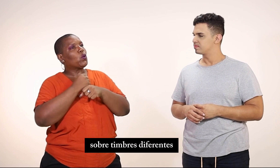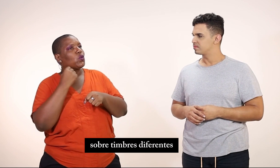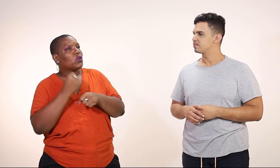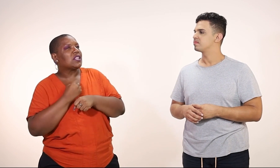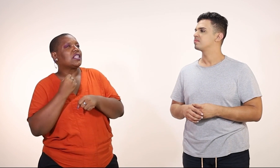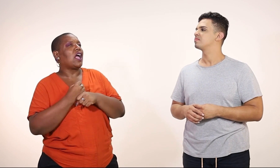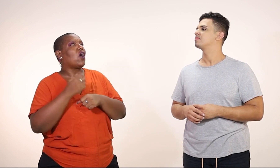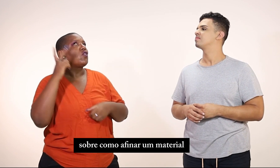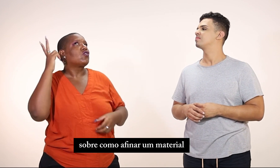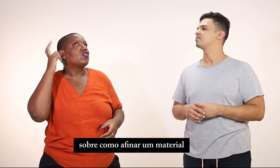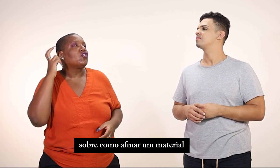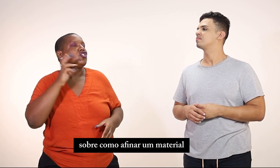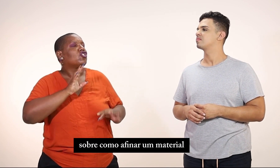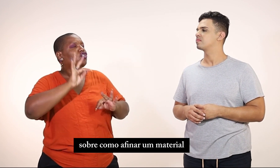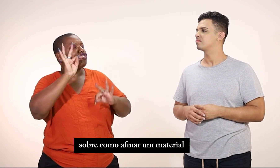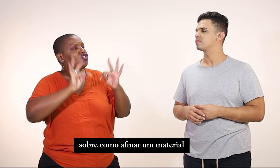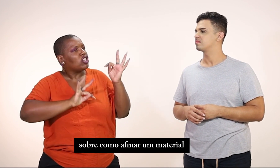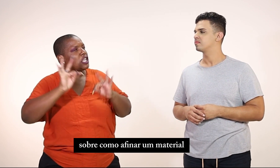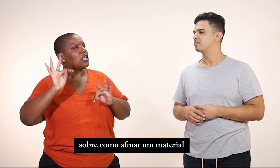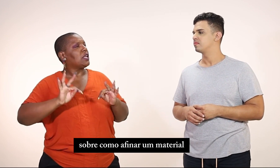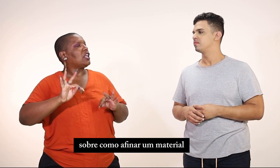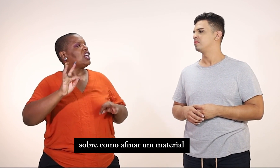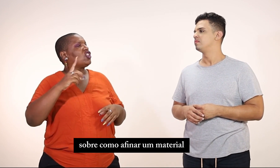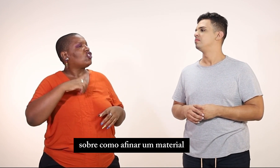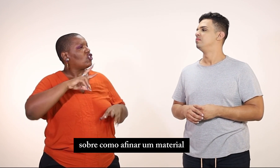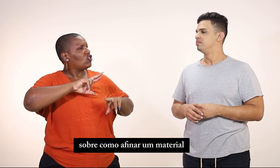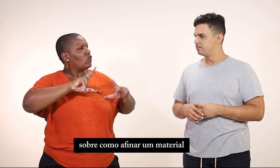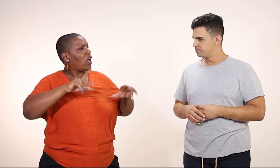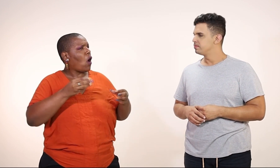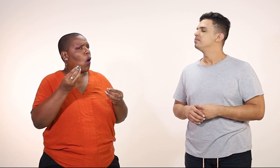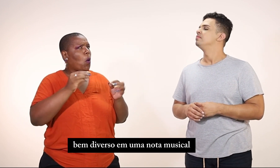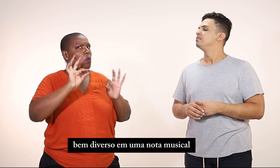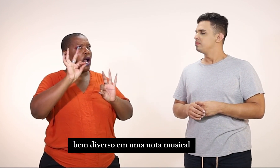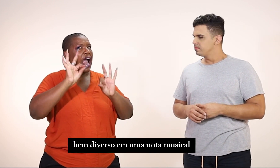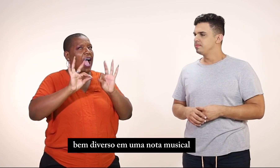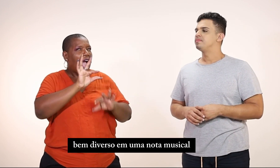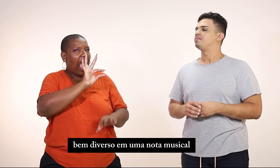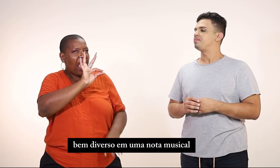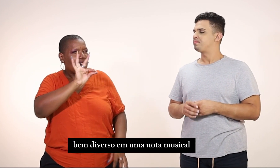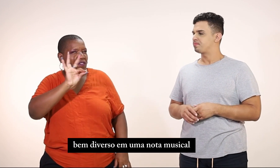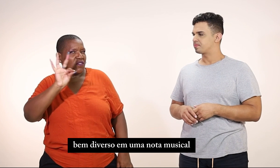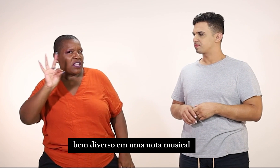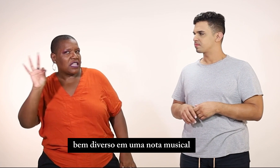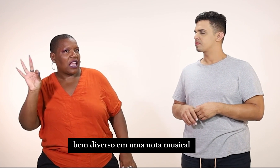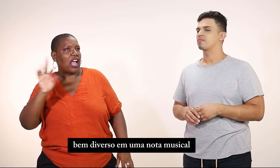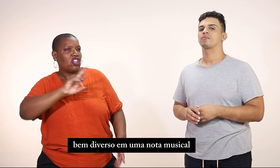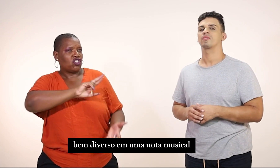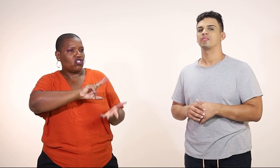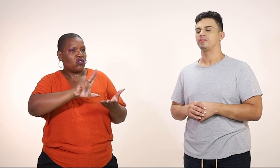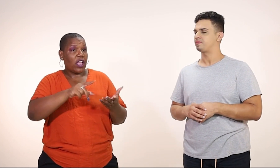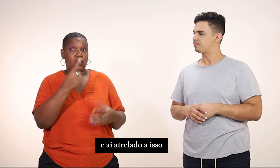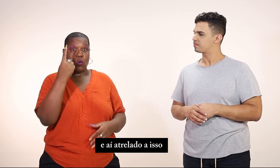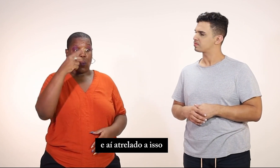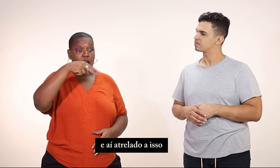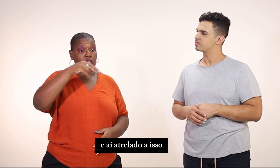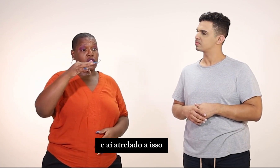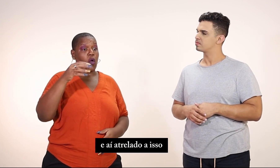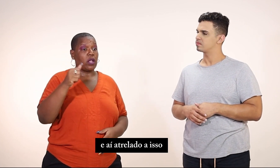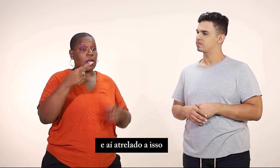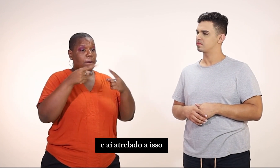diferentes, sobre como afinar um material bem diverso em uma nota musical. E aí, atrelado a